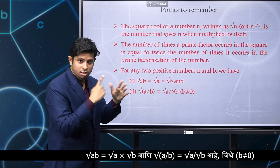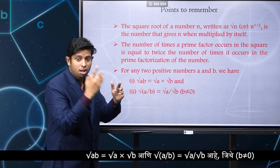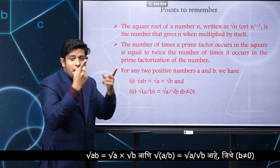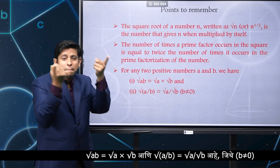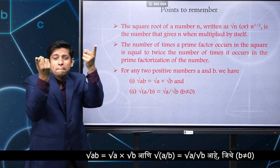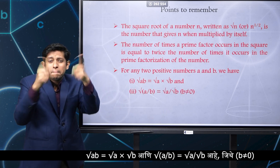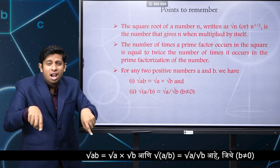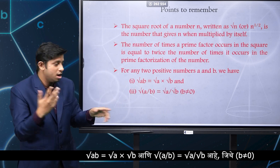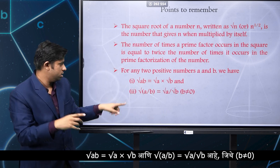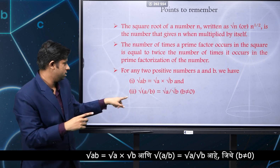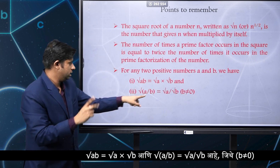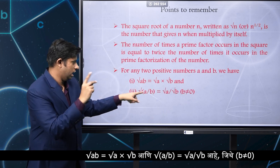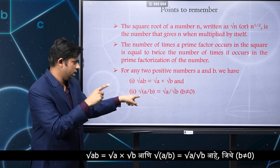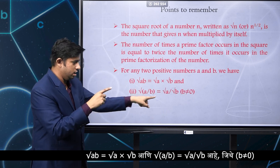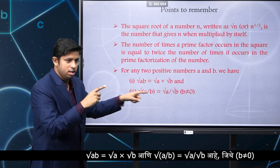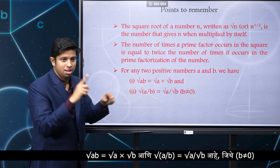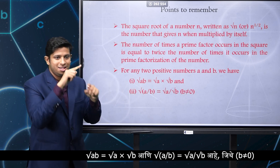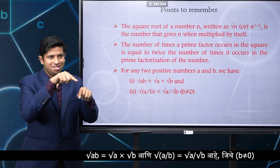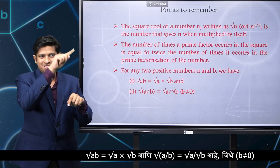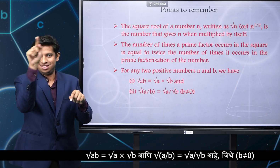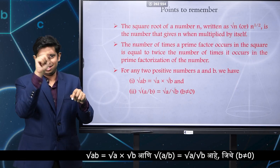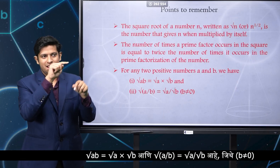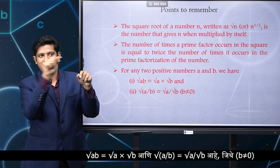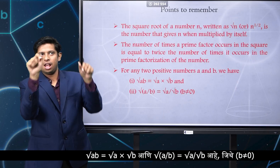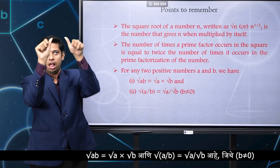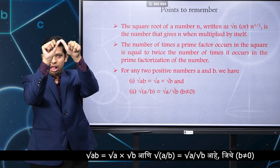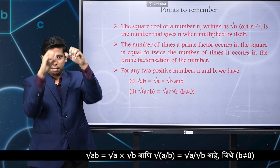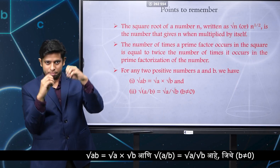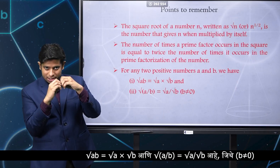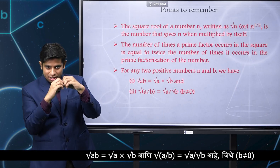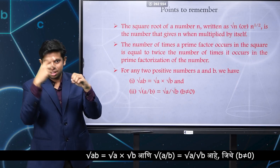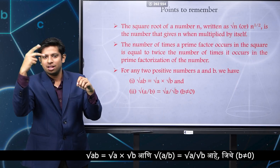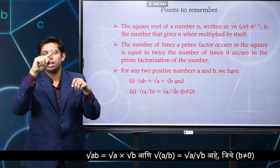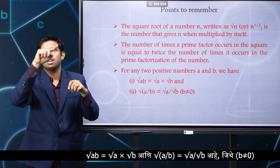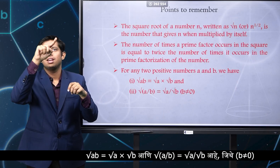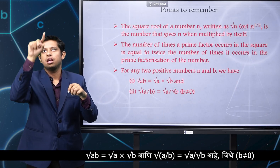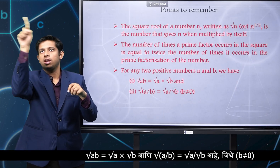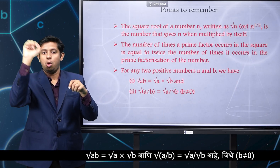बरोबर वर्गमुळामध्ये a छेद वर्गमुळामध्ये b आहे, जिथे b हा शून्य नसतो.